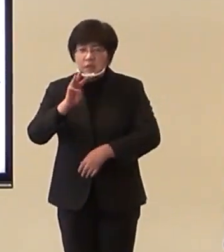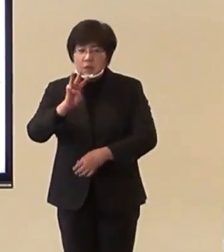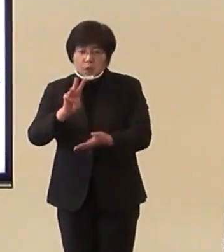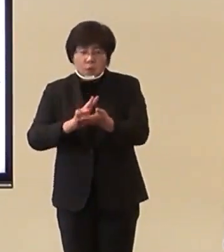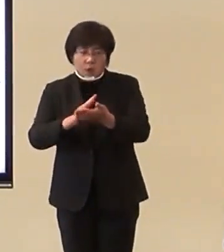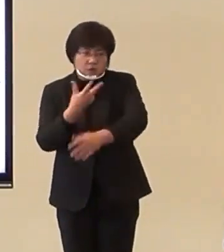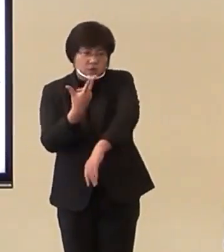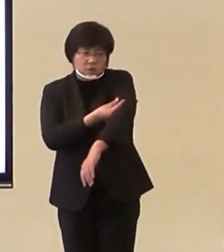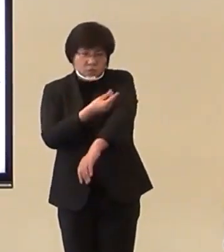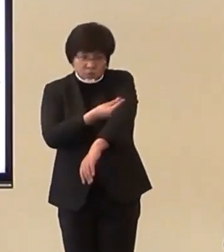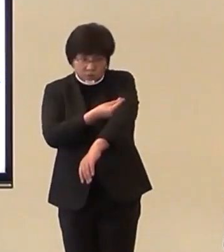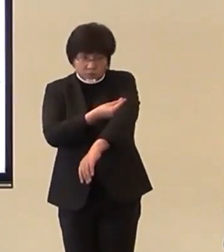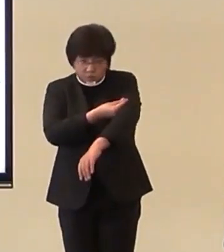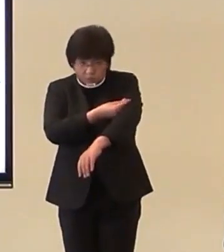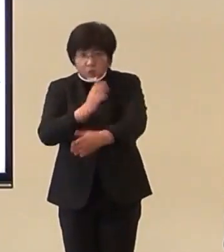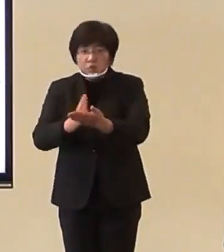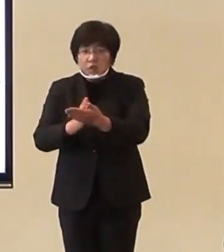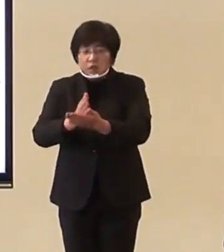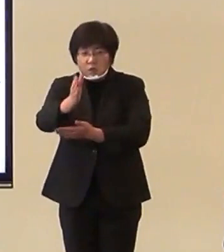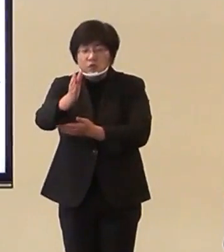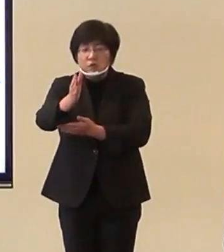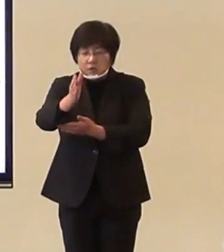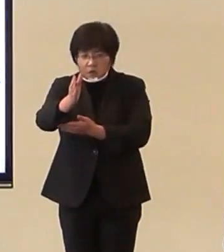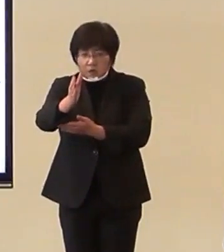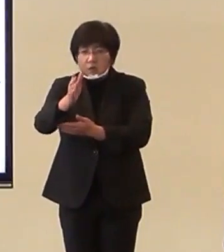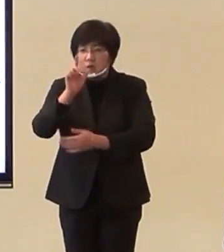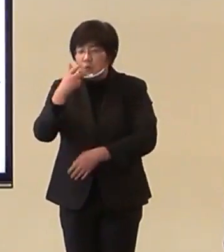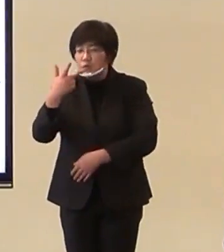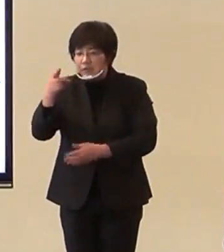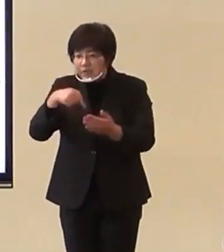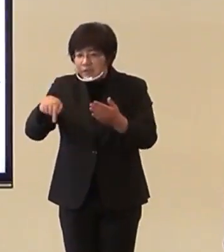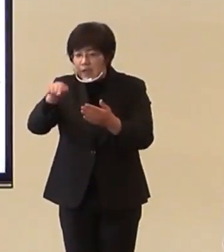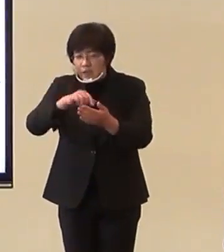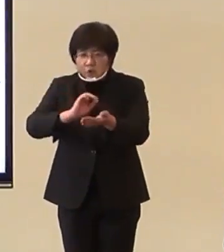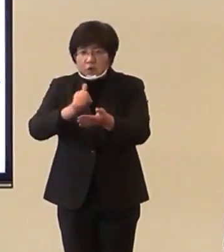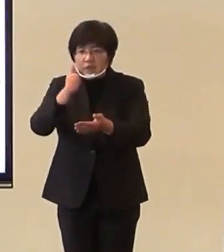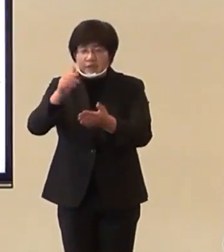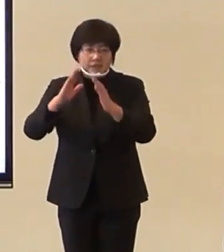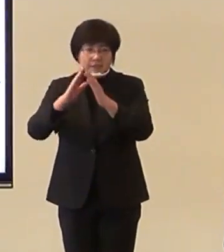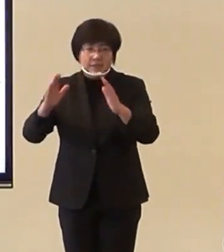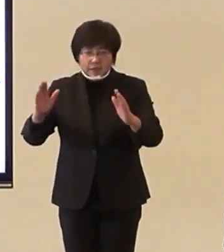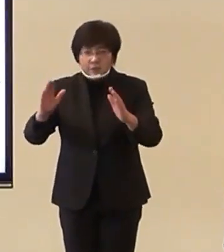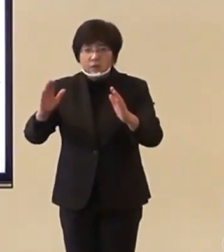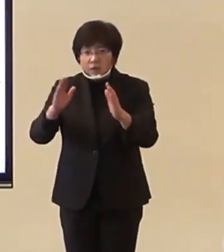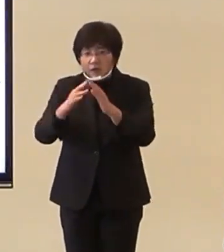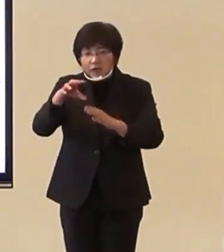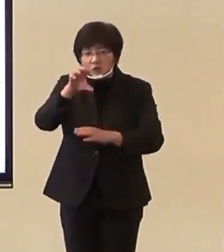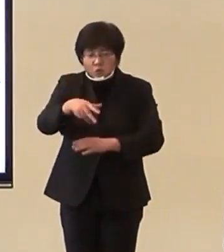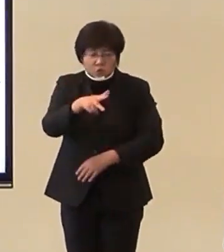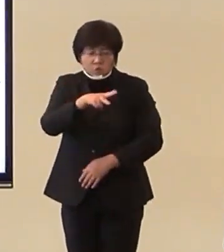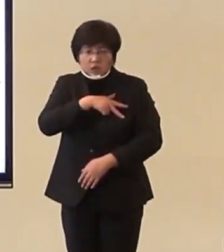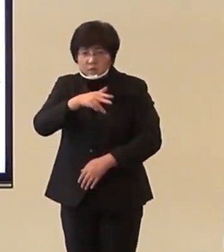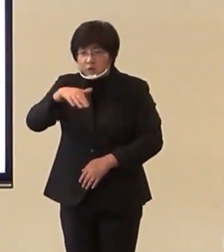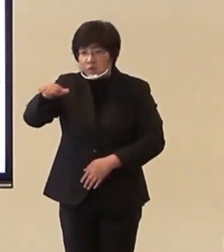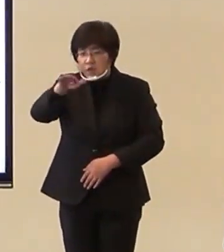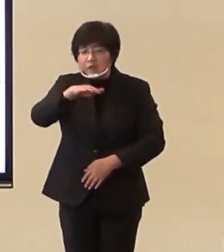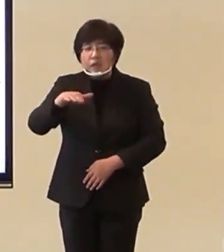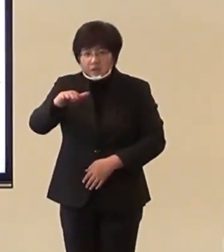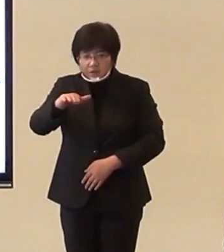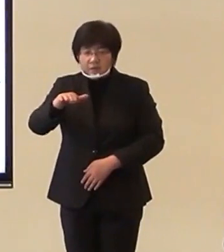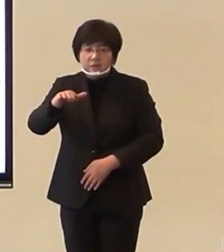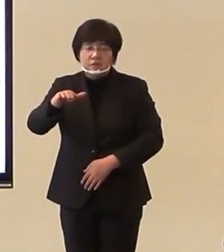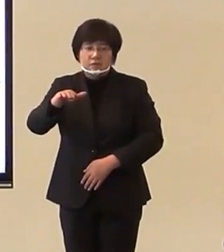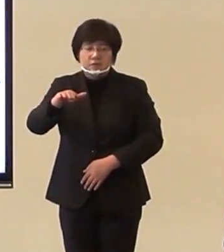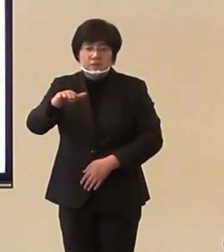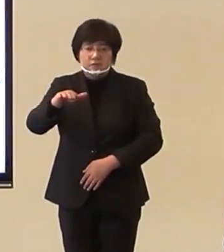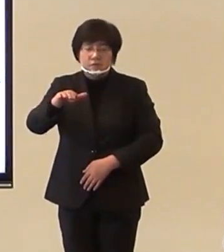は市の奥の医師会の方であったり会場のスタッフの方だと思うんですけれど、医師会の協力は得られ